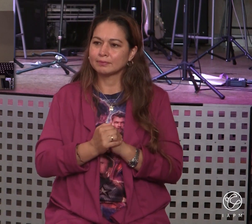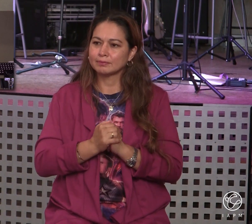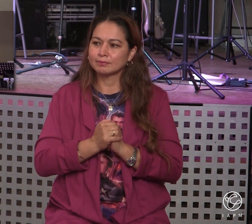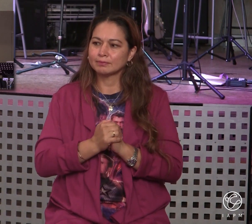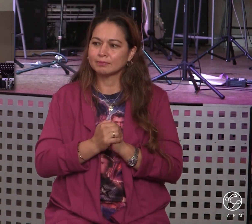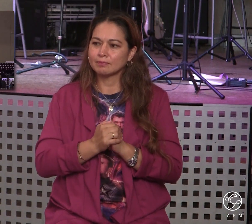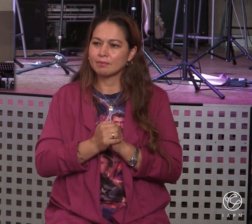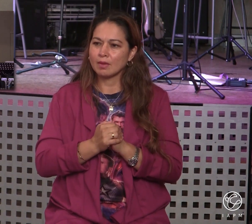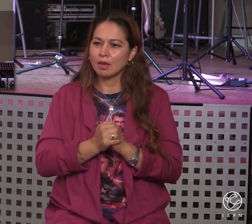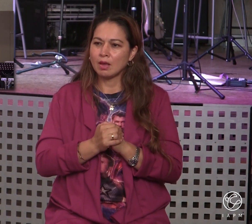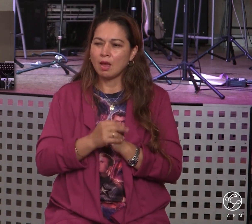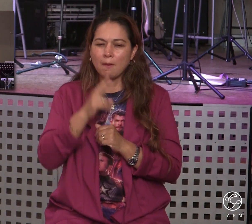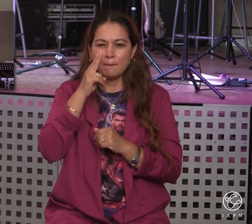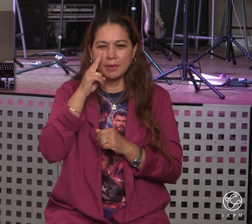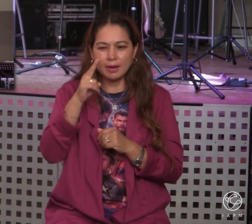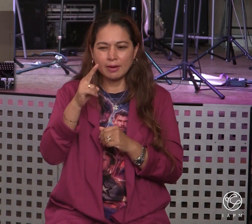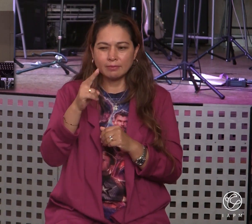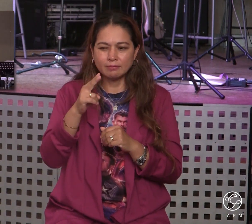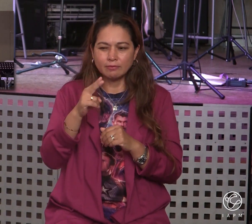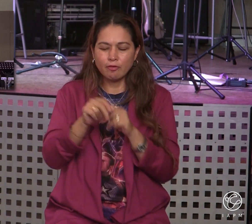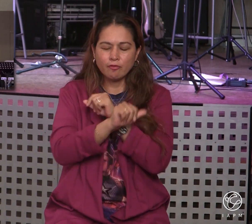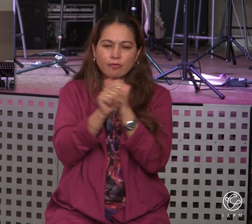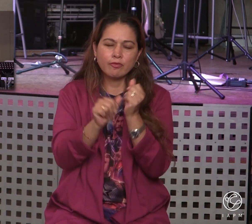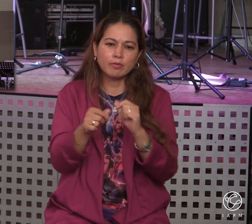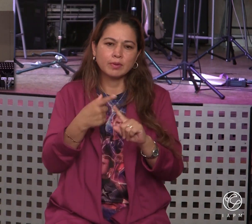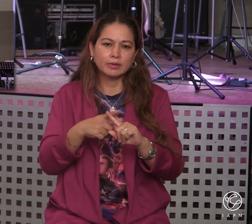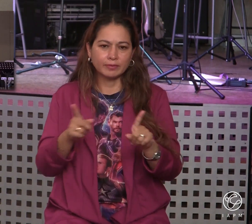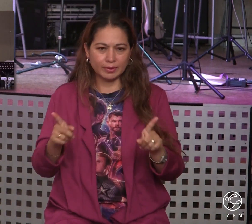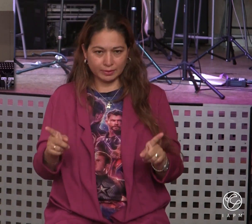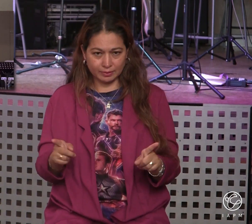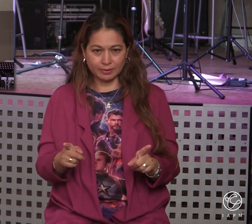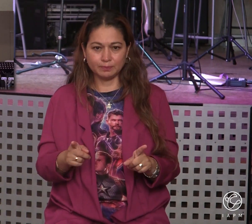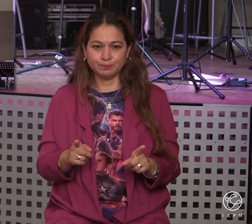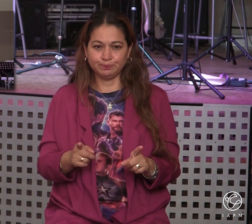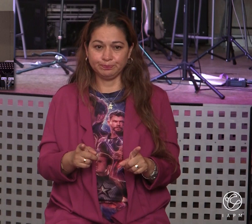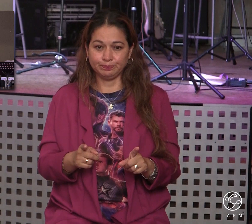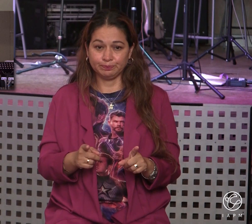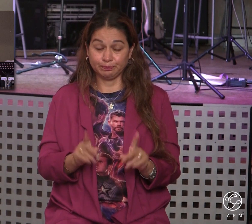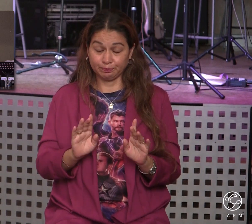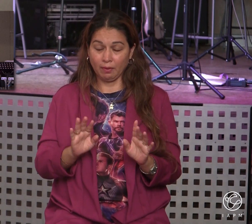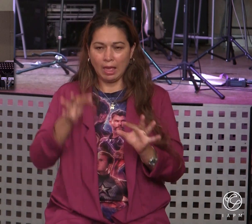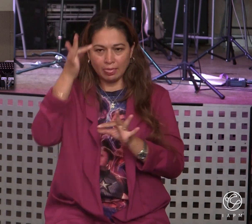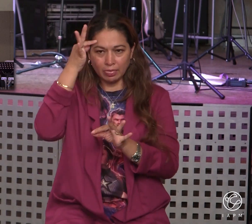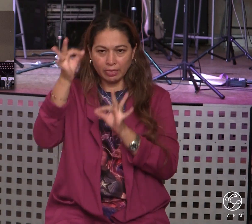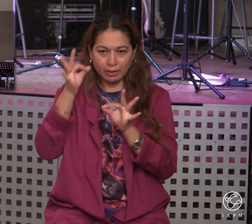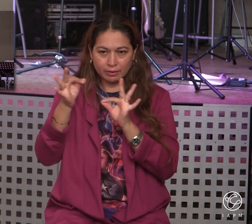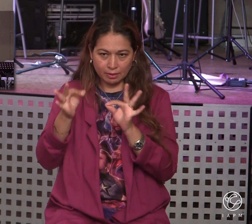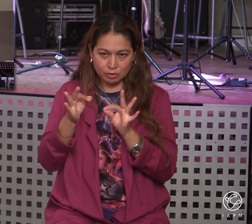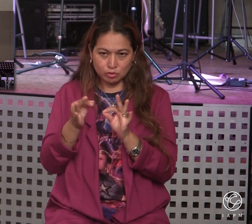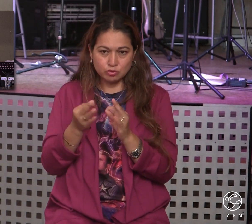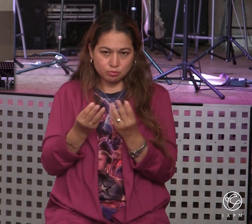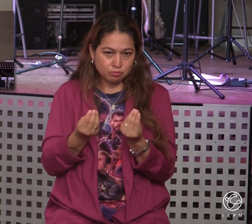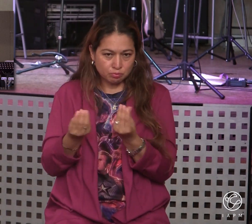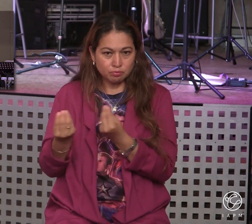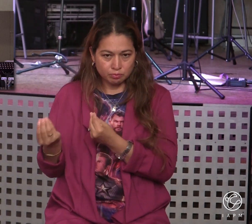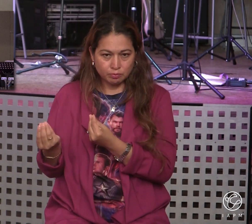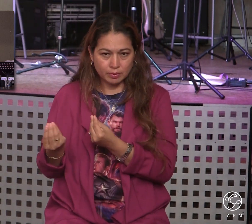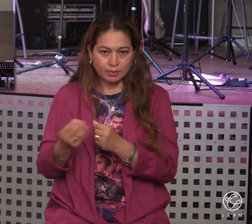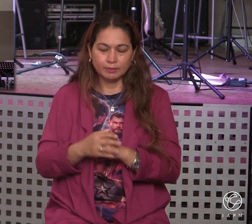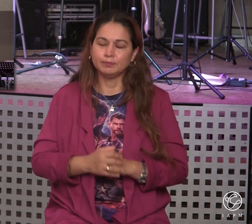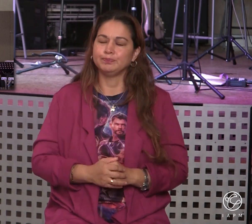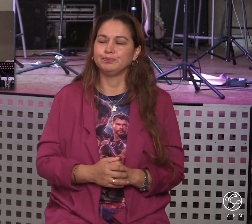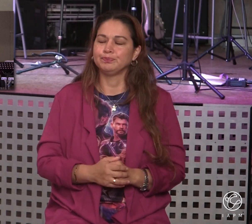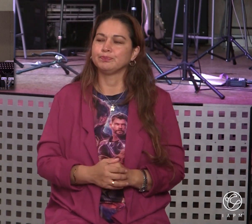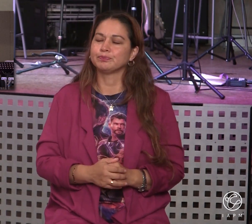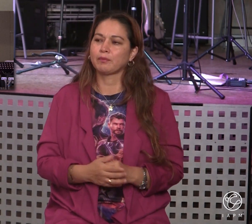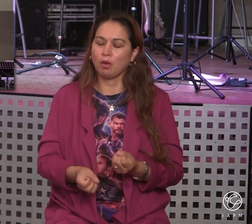estamos al presente. Eso es lo que ocurre aquí. Fijaros varios detalles que voy a ir así saltando como el otro día, de uno